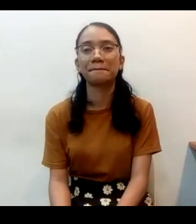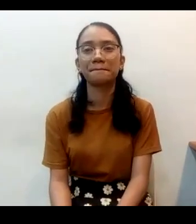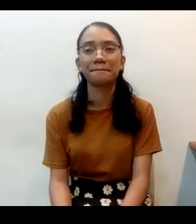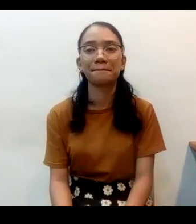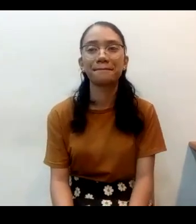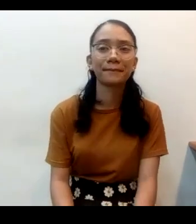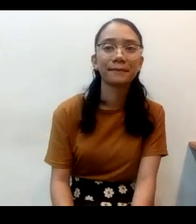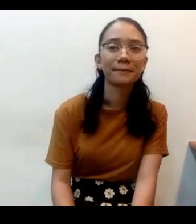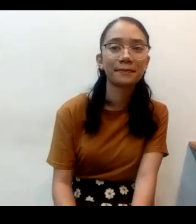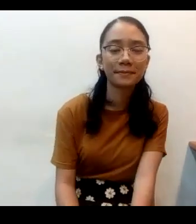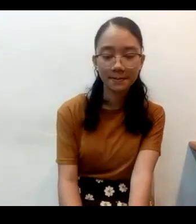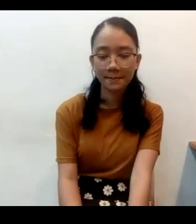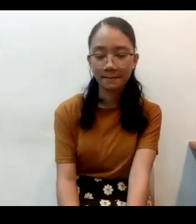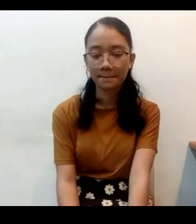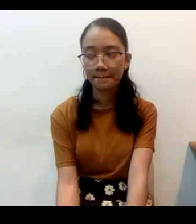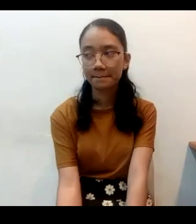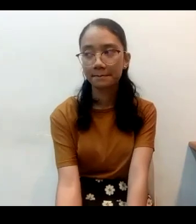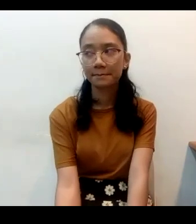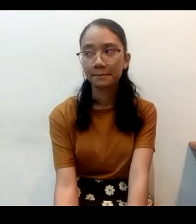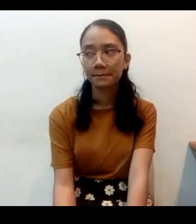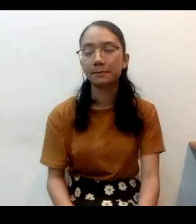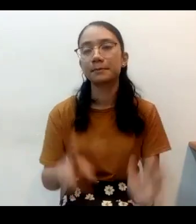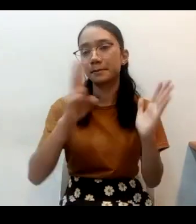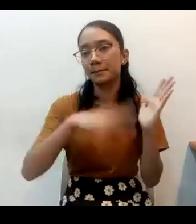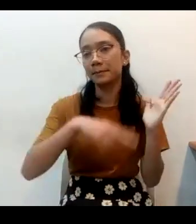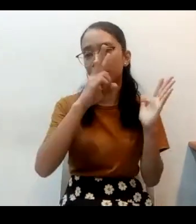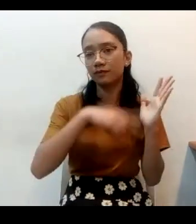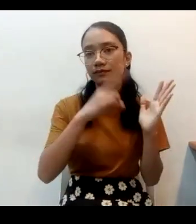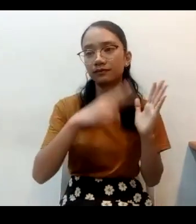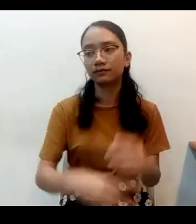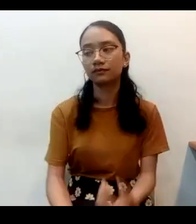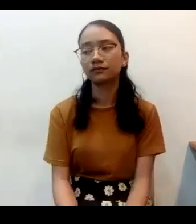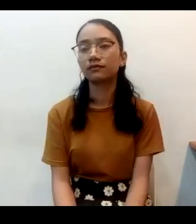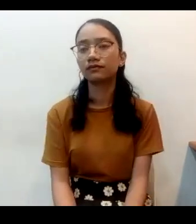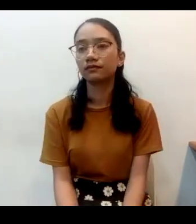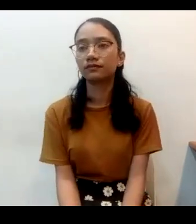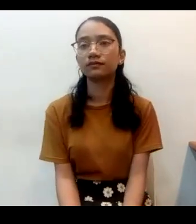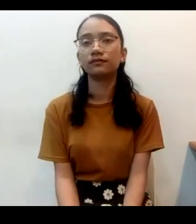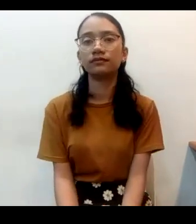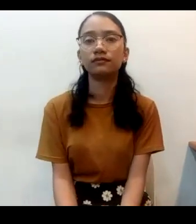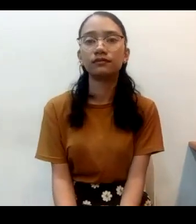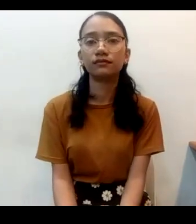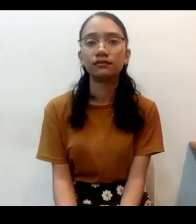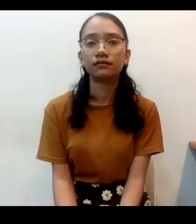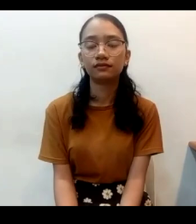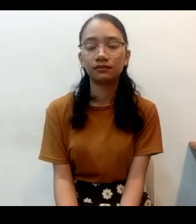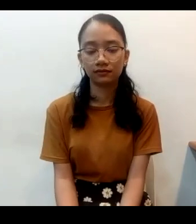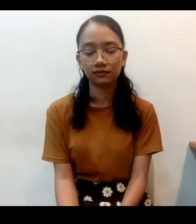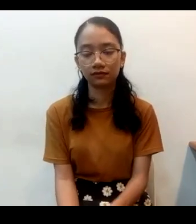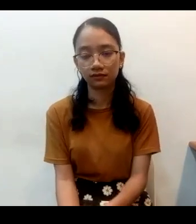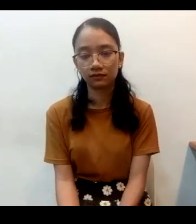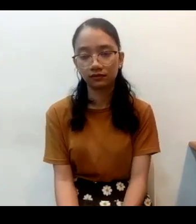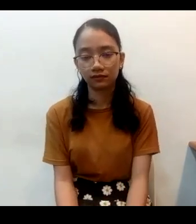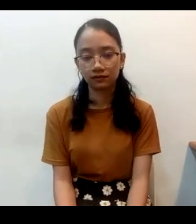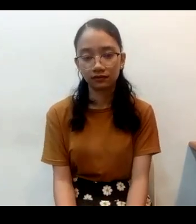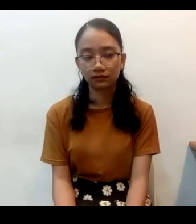8. Basahin po natin sabay-sabay. 3, 2, 1. Ang mga tuntunin ng Panginoon ay matubid